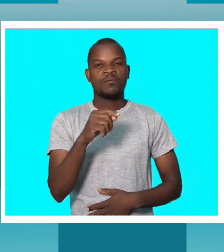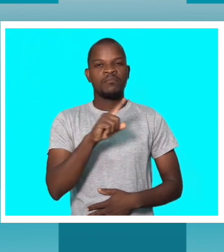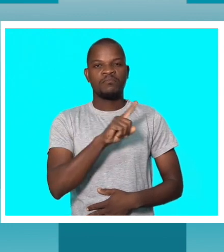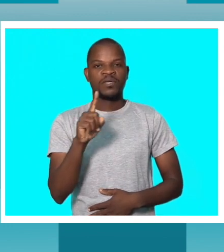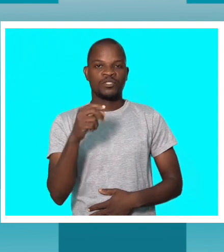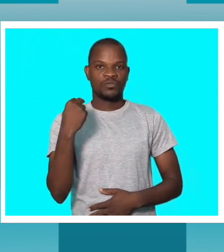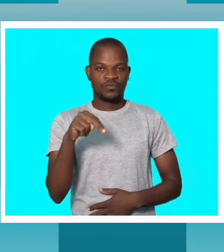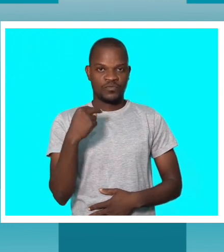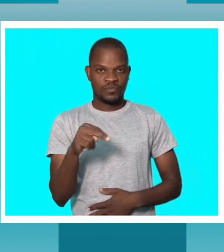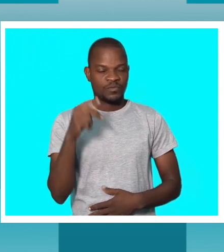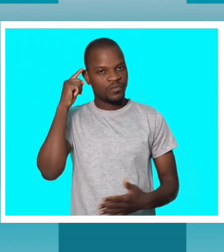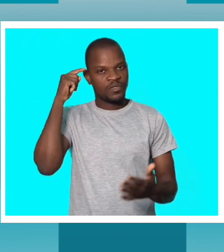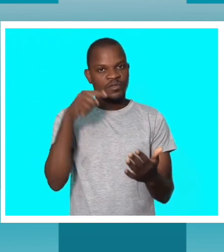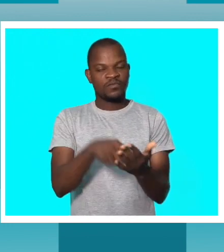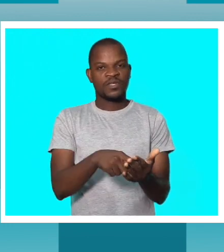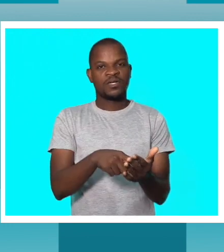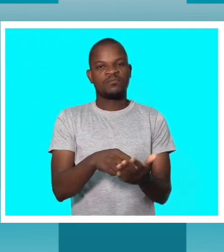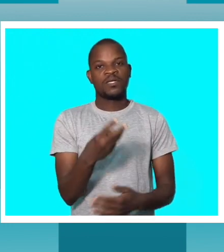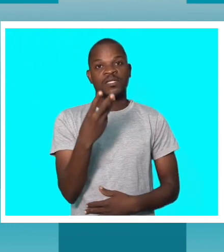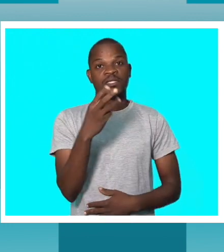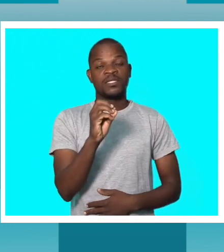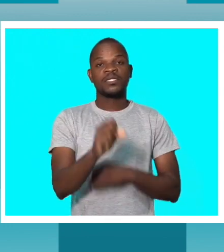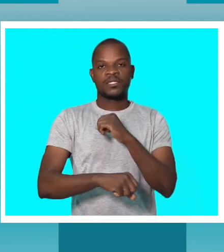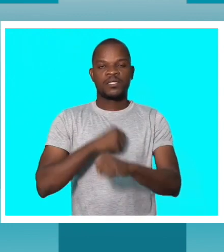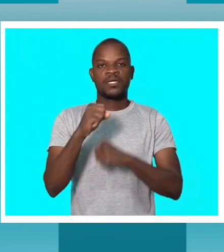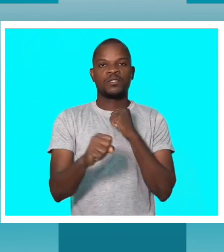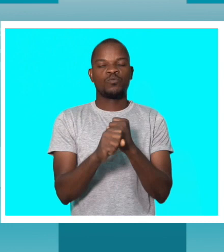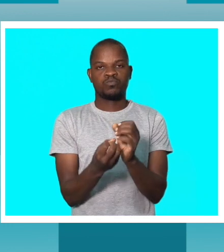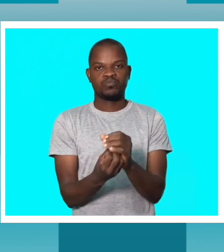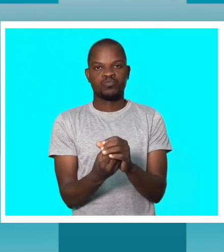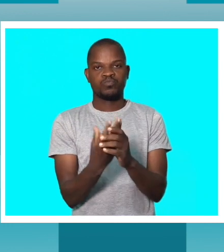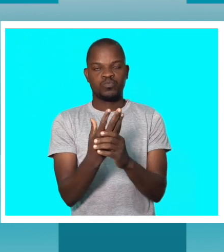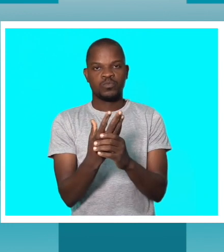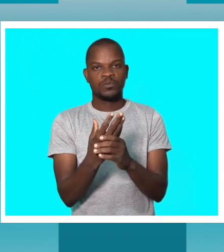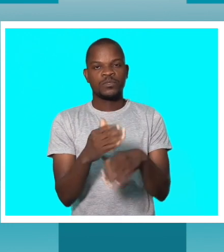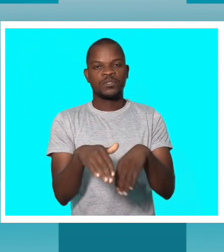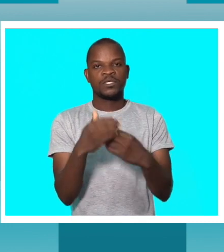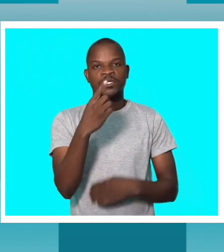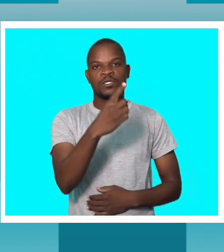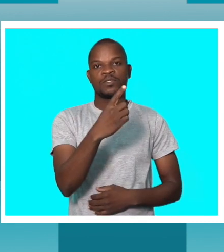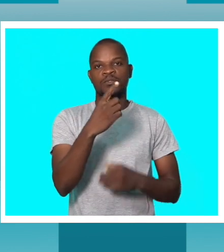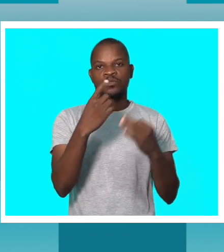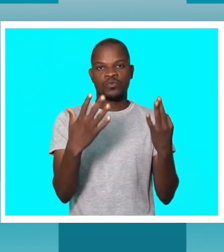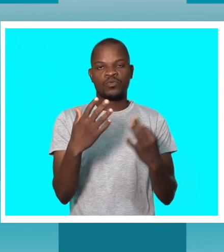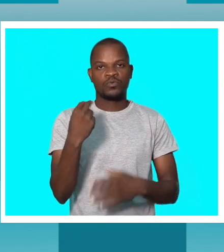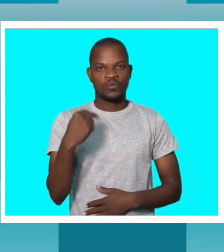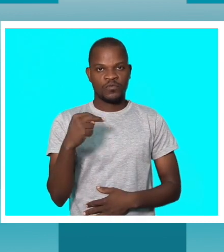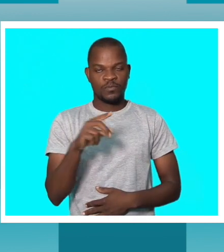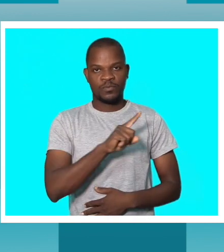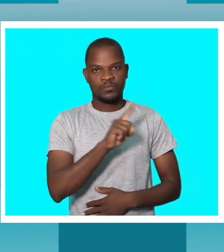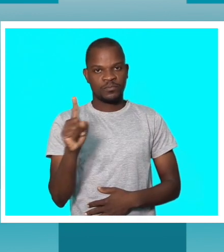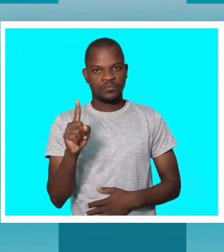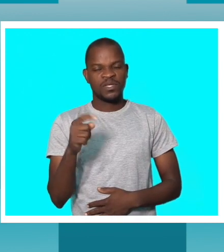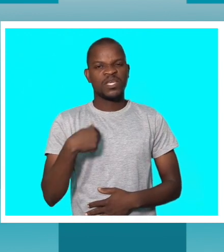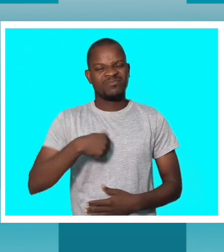A ADEMO completou 30 anos de existência, no dia 18 de novembro. Tomei a decisão